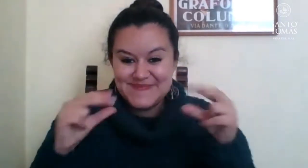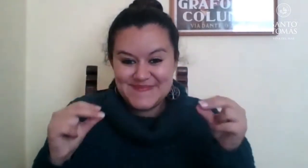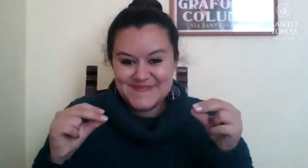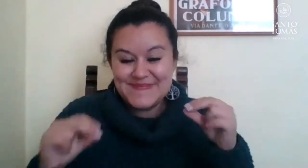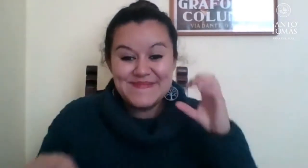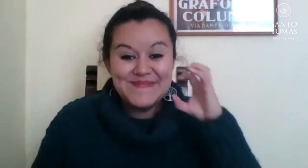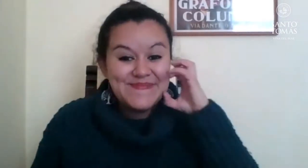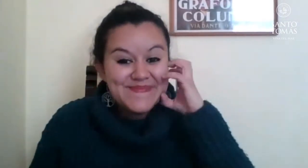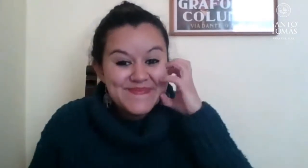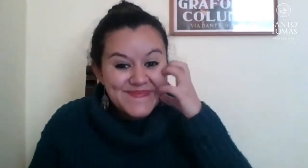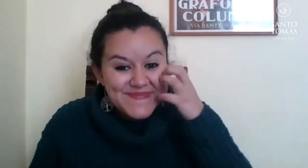sobrino,